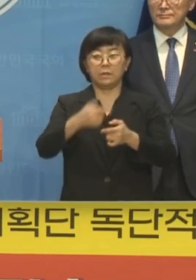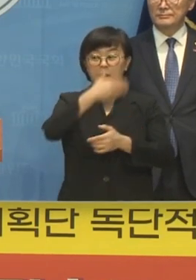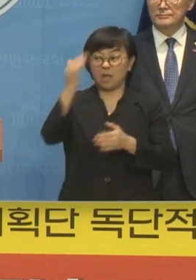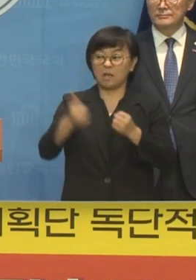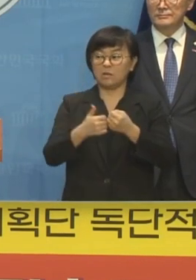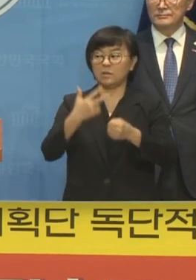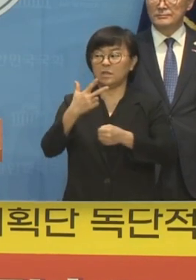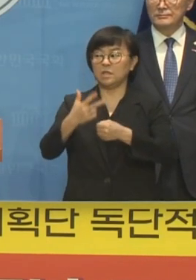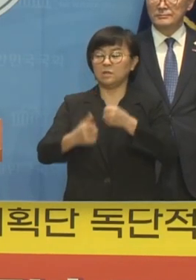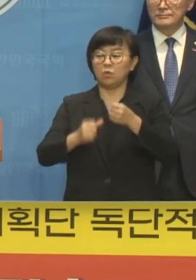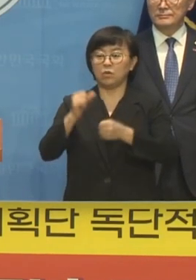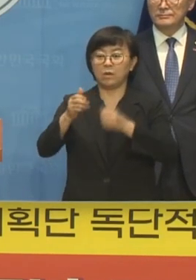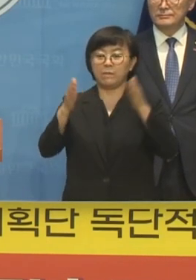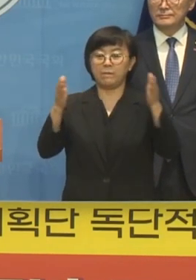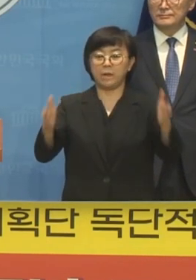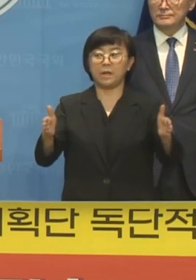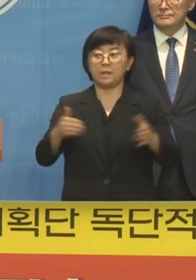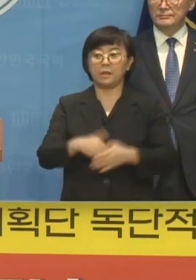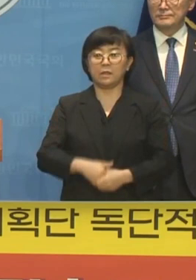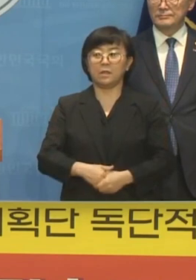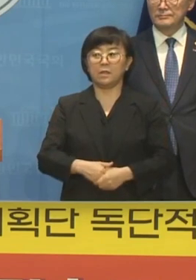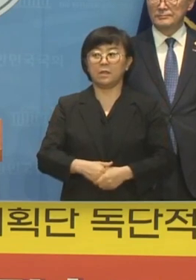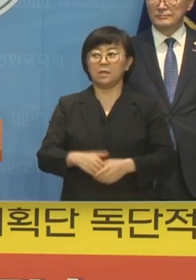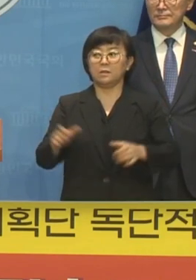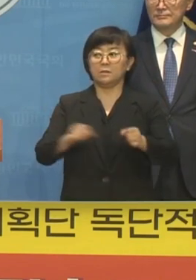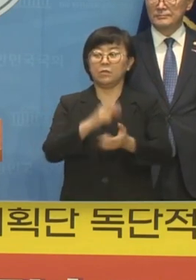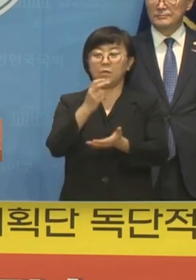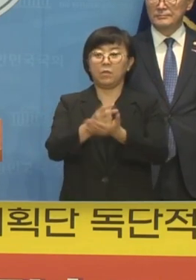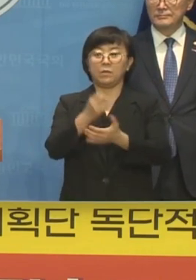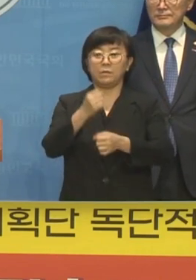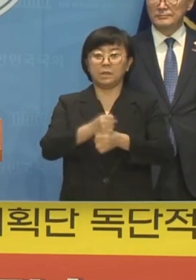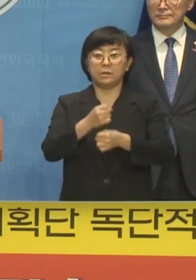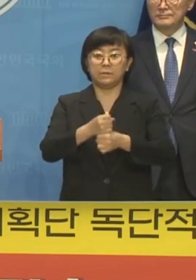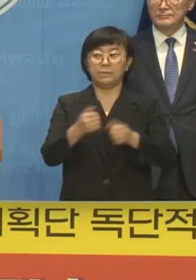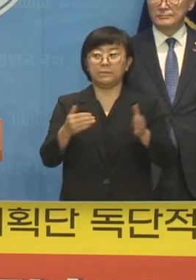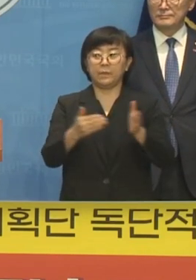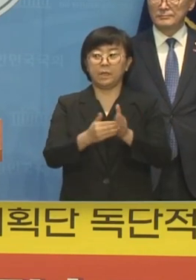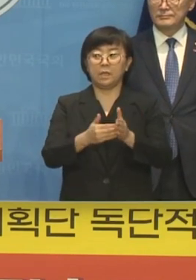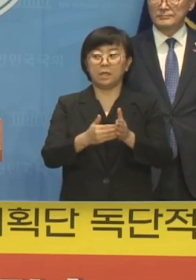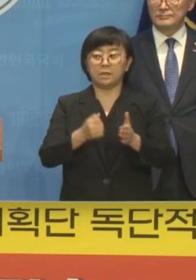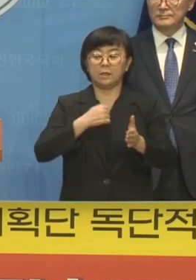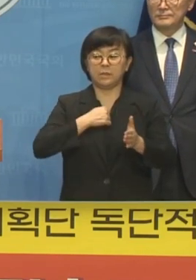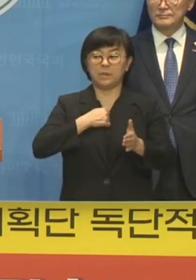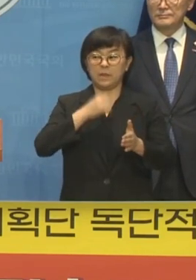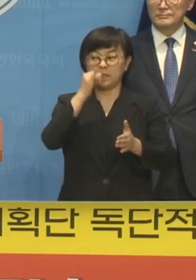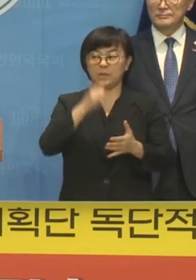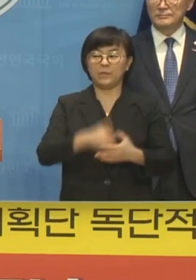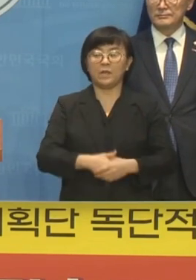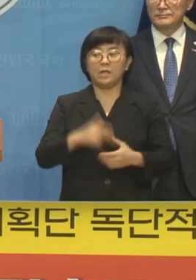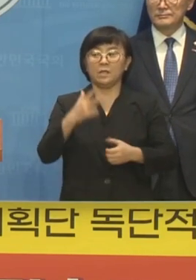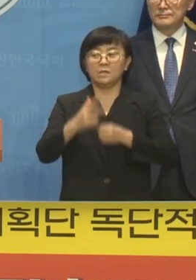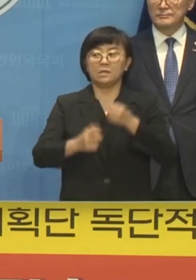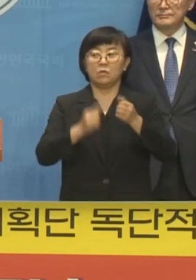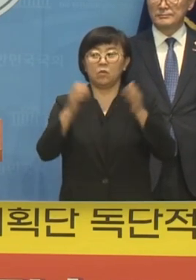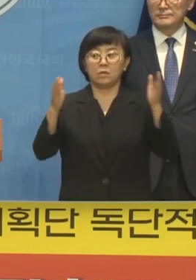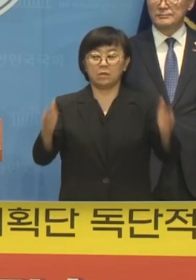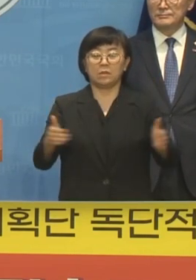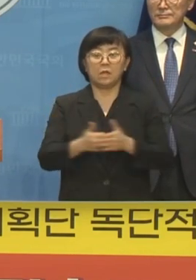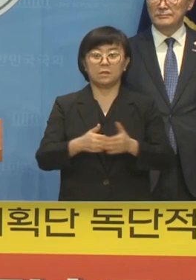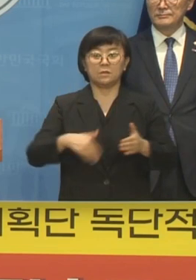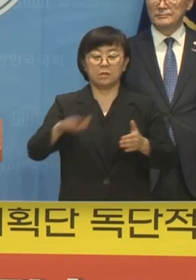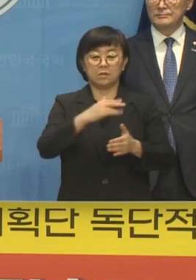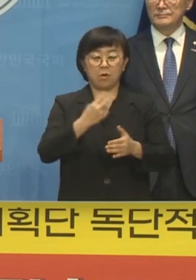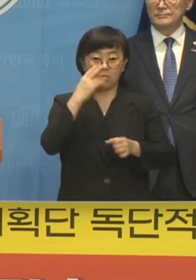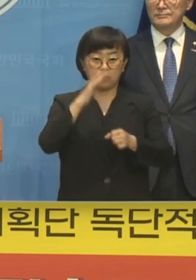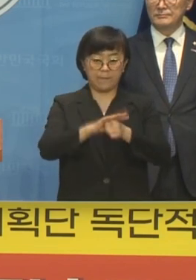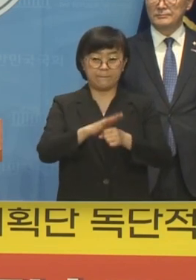다행히도 75년 만에 이 특별법이 만들어져서 한숨을 쉬었습니다. 75년간 저희들은